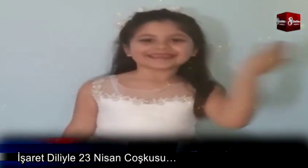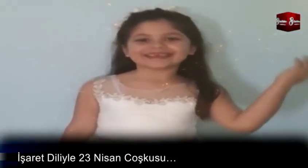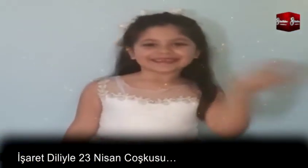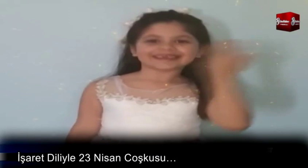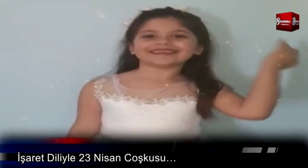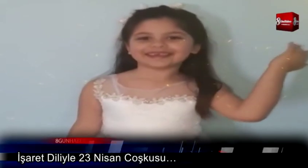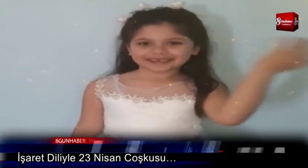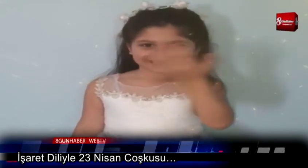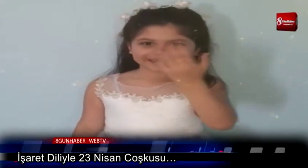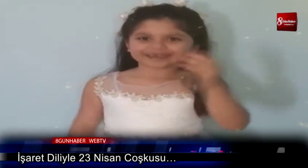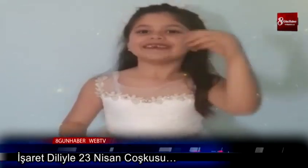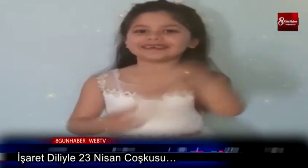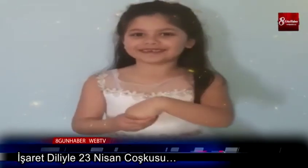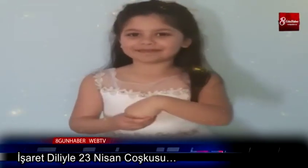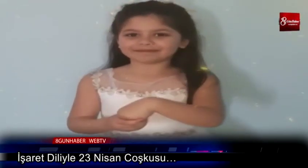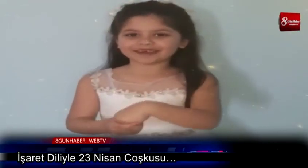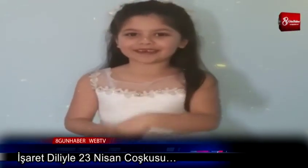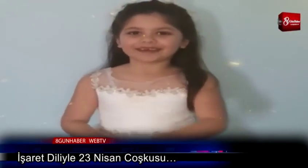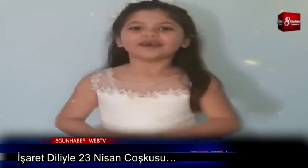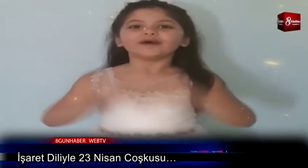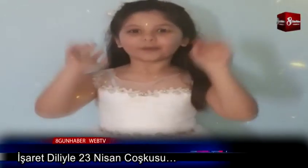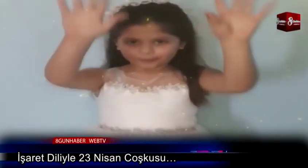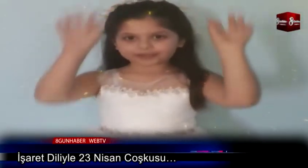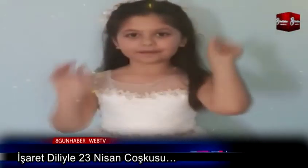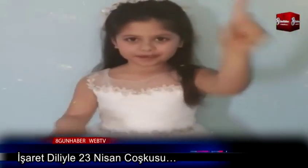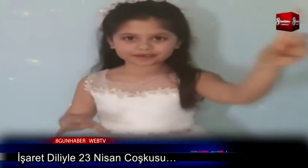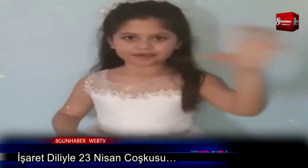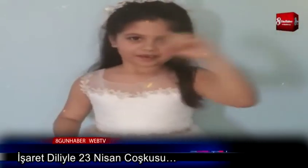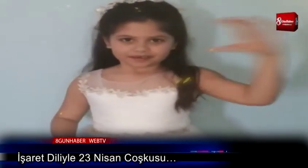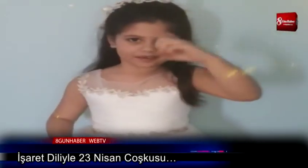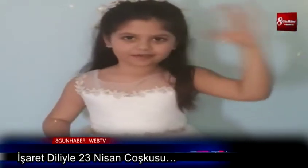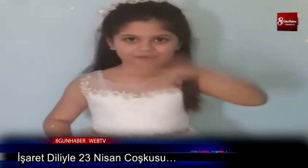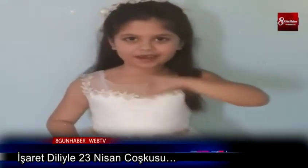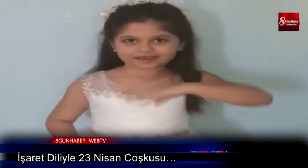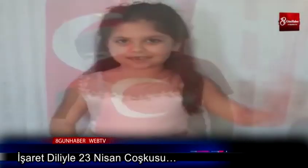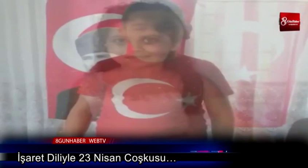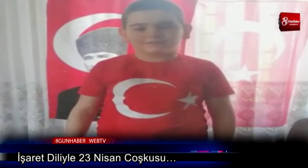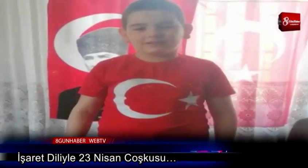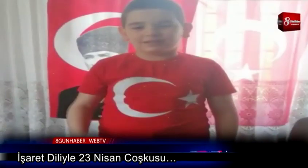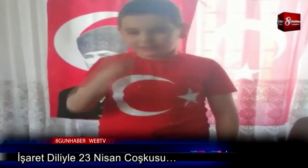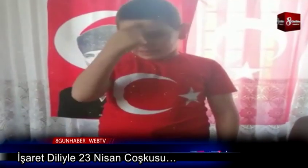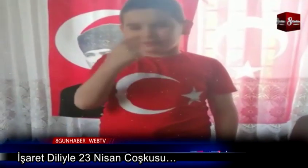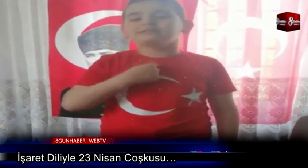yıl Covid-19 salgını nedeniyle evlerde buruk kutlanıyor. Öyle bir sızı var ki yalnız sen